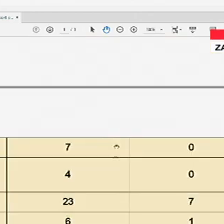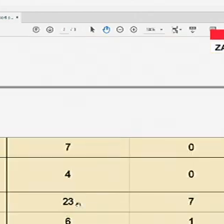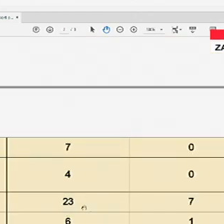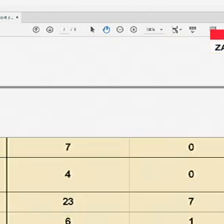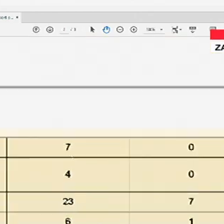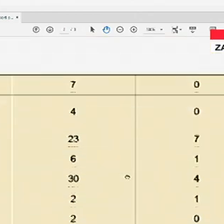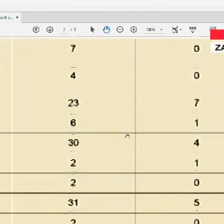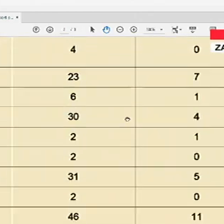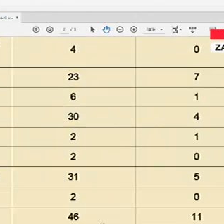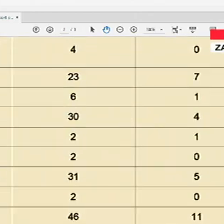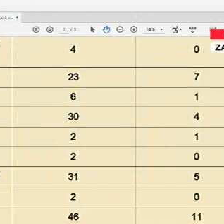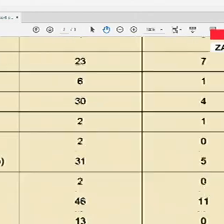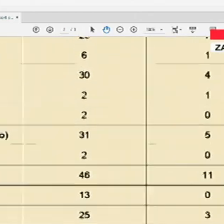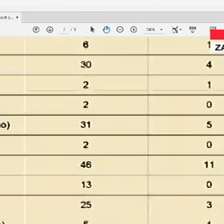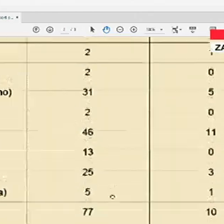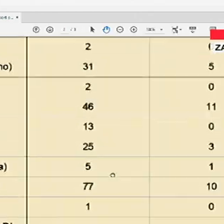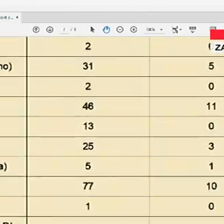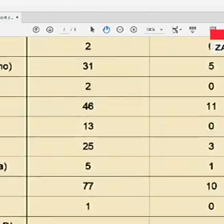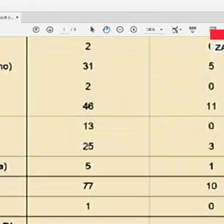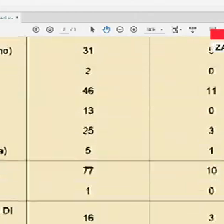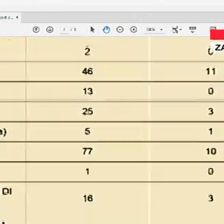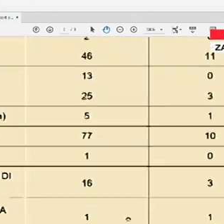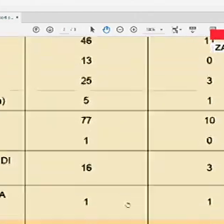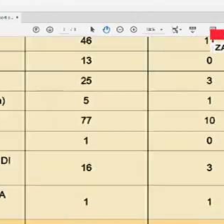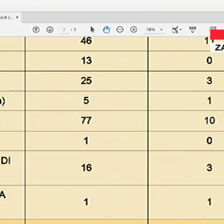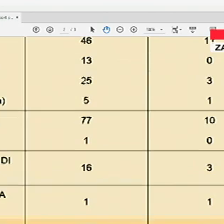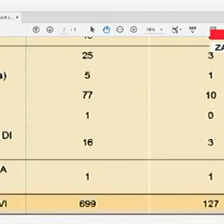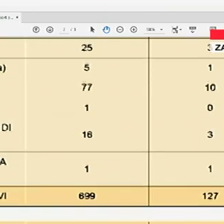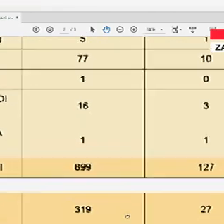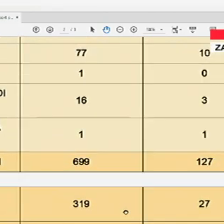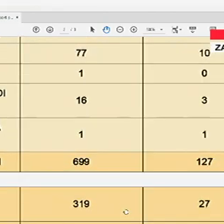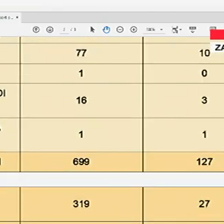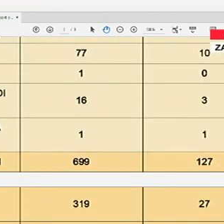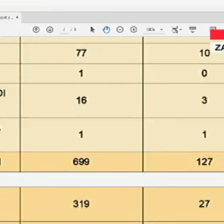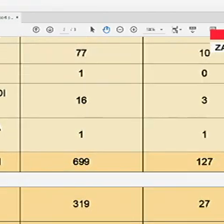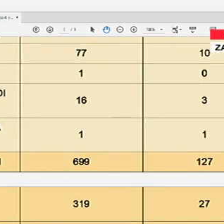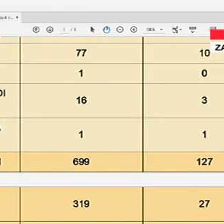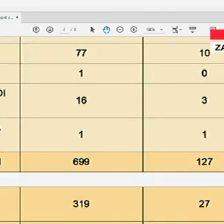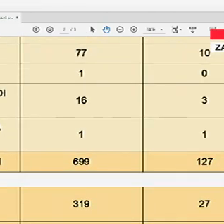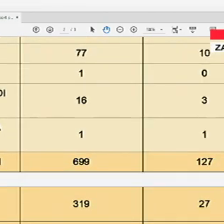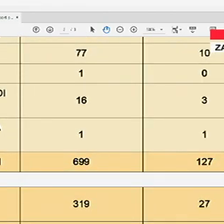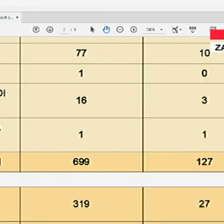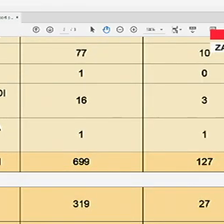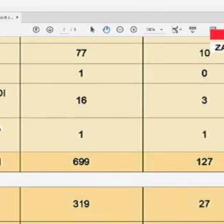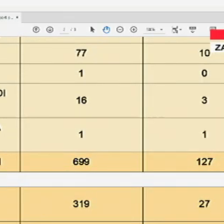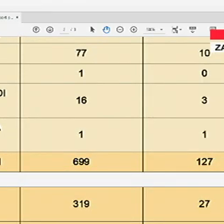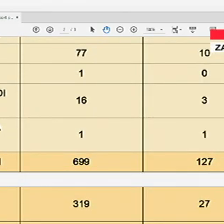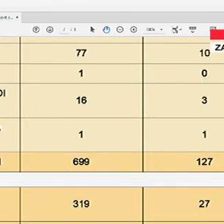migliora tutti i giorni, anche se per arrivare a quota zero ci vorrà ancora del tempo, però possiamo dire